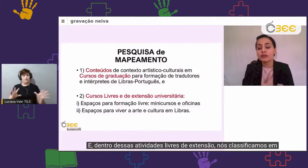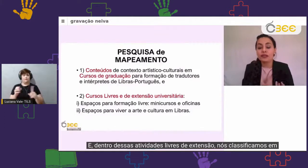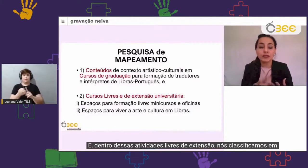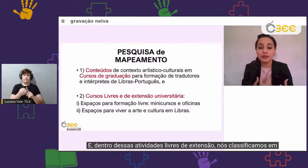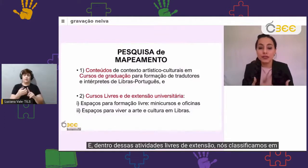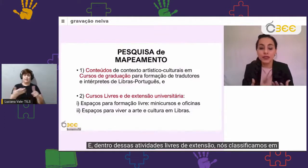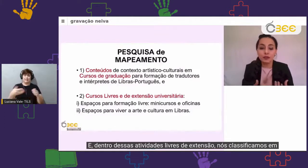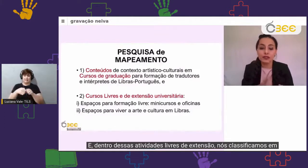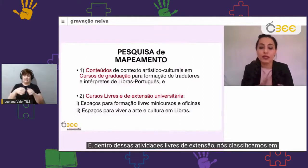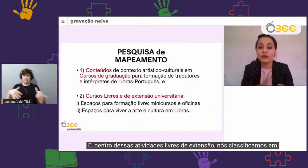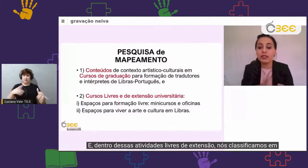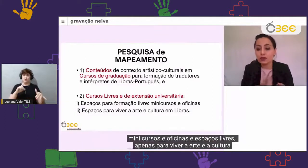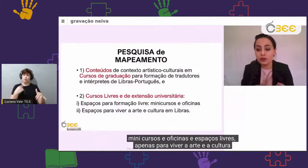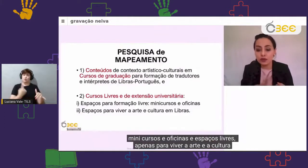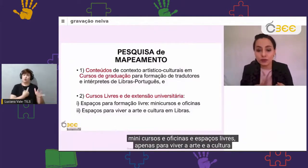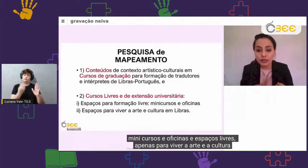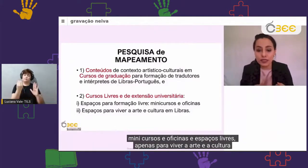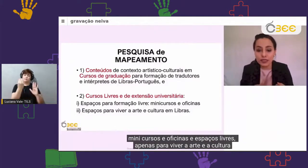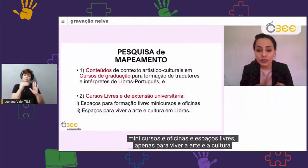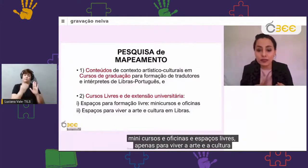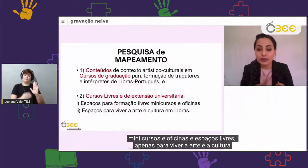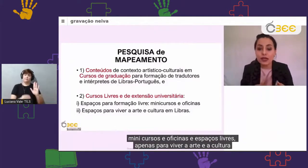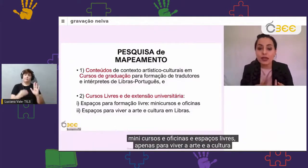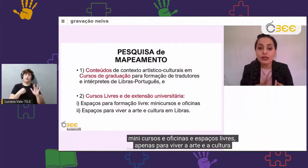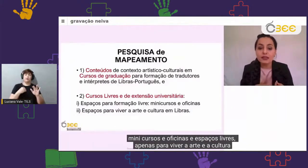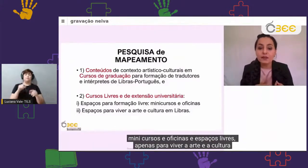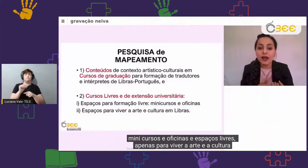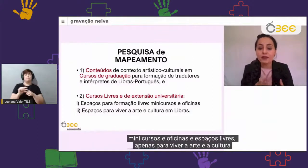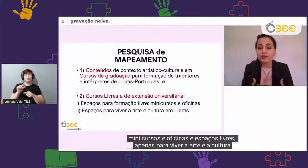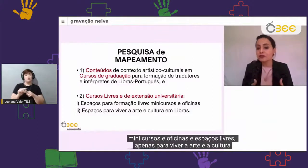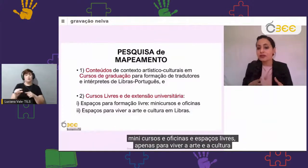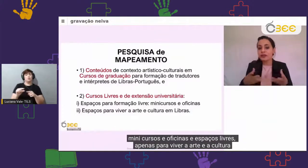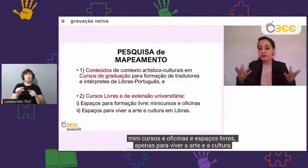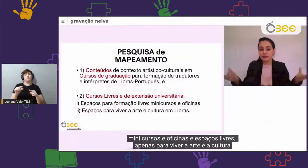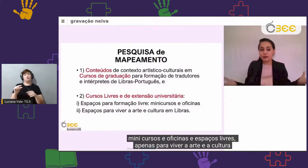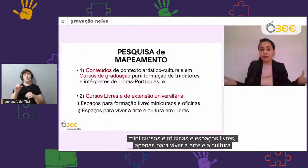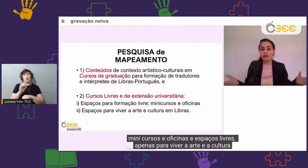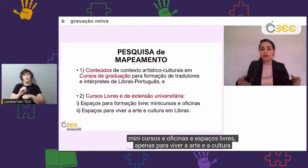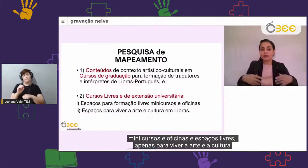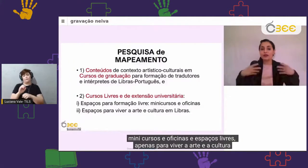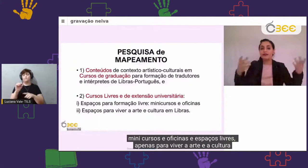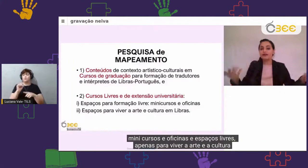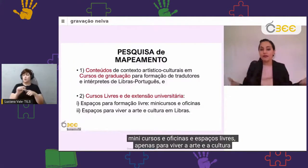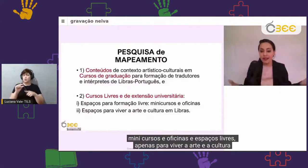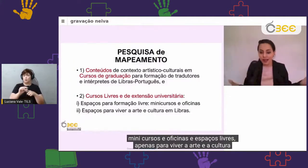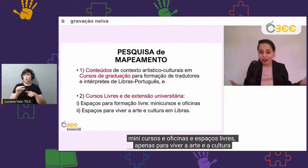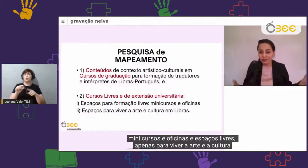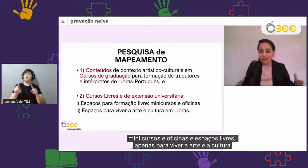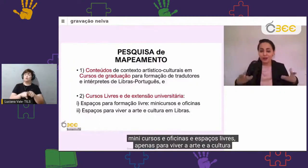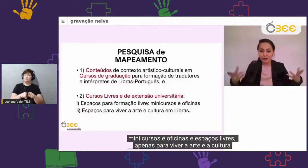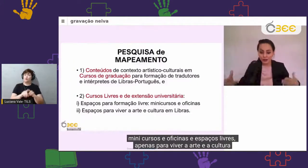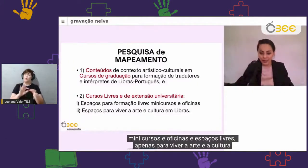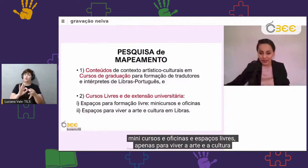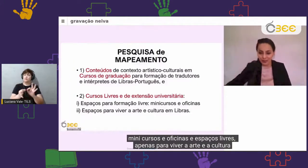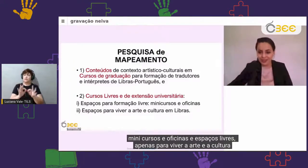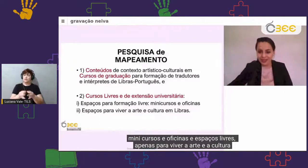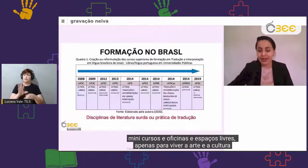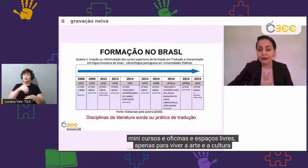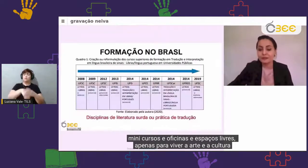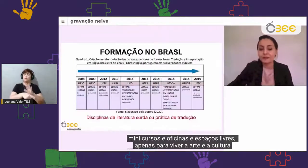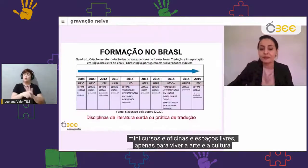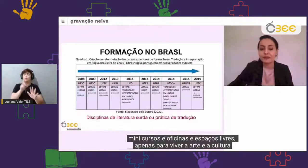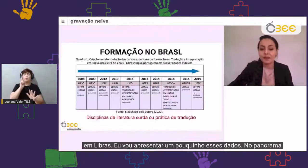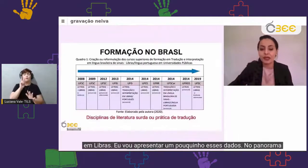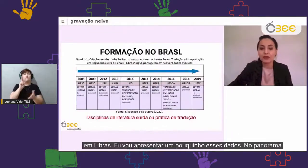nós classificamos, né, em mini cursos e oficinas e espaços livres, apenas para viver a arte e a cultura em